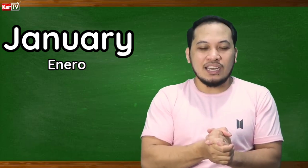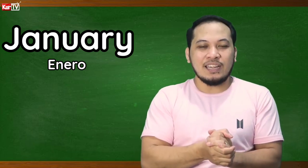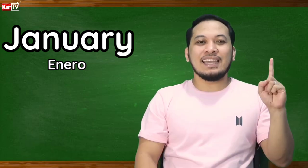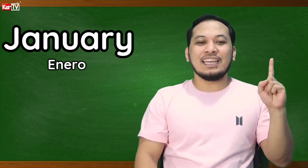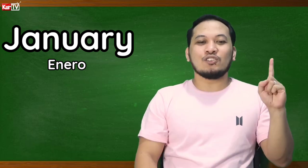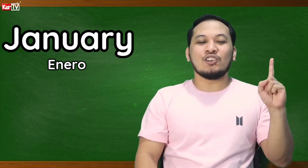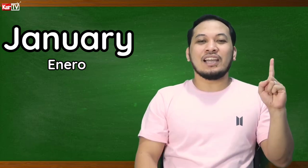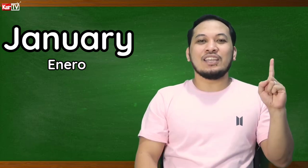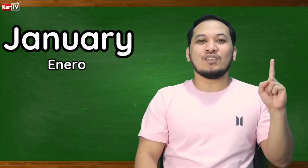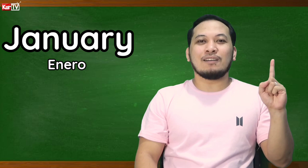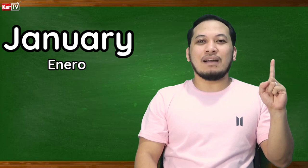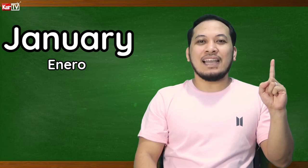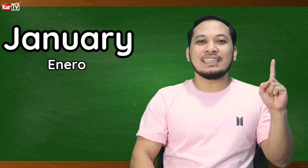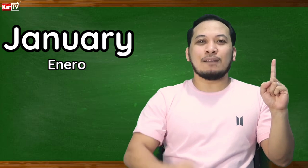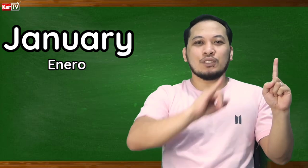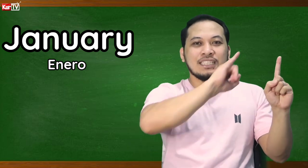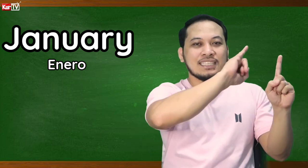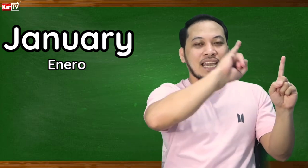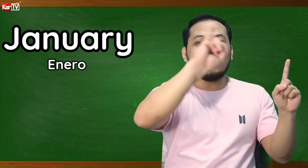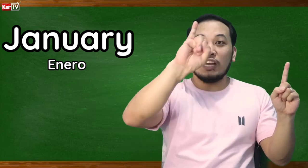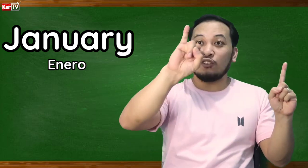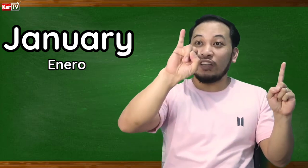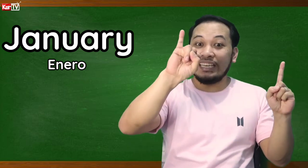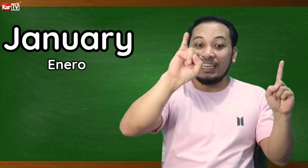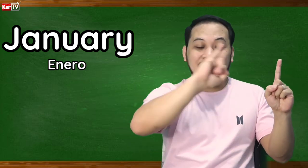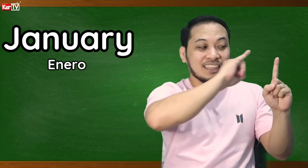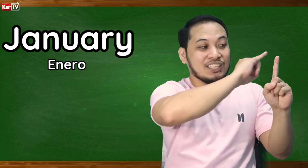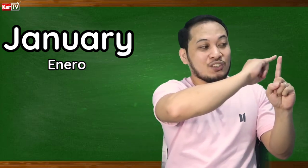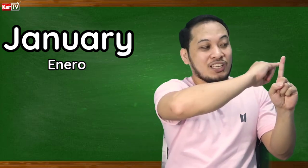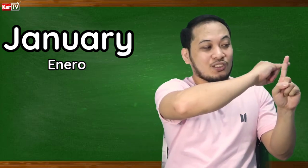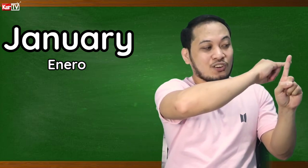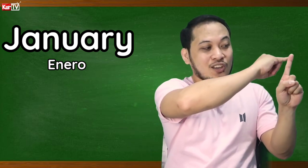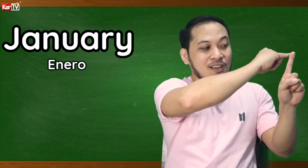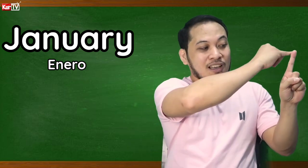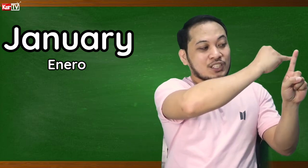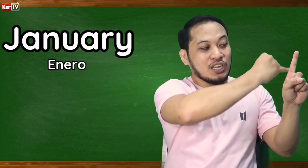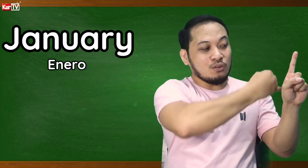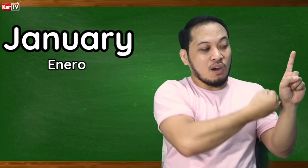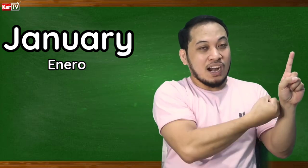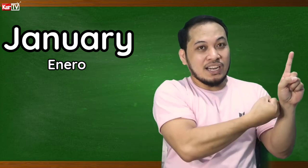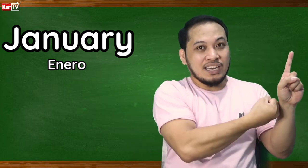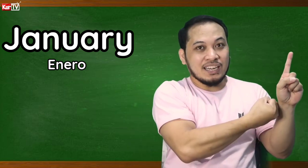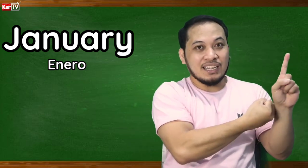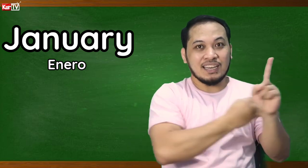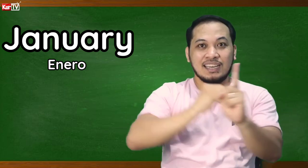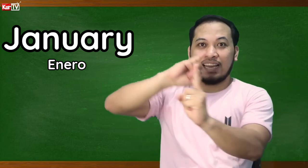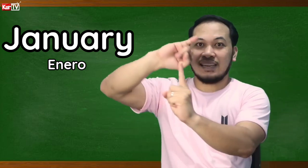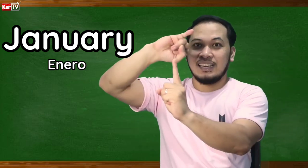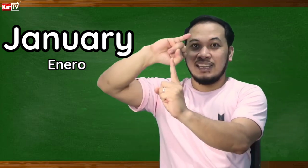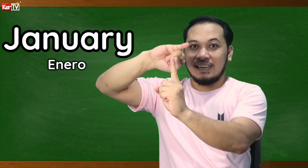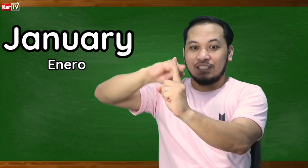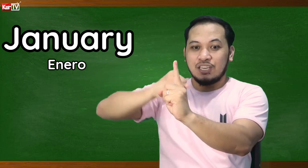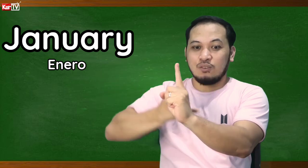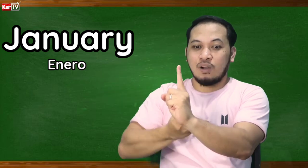E, ganito nyo lang inyong kamay, tapos islide nyo lang yung hiniliit ninyo dito. January. Ayan.